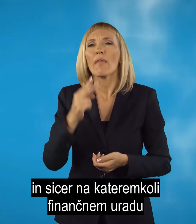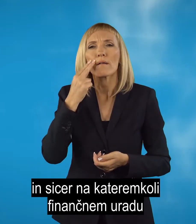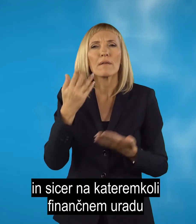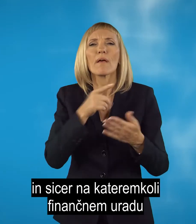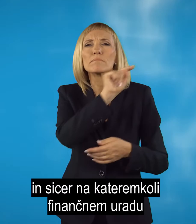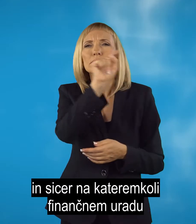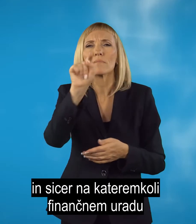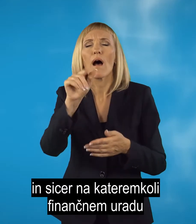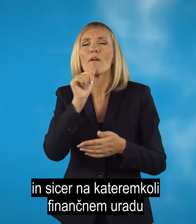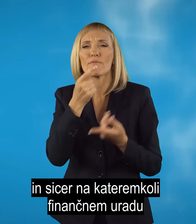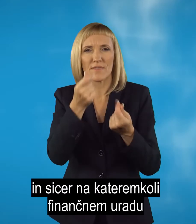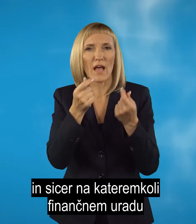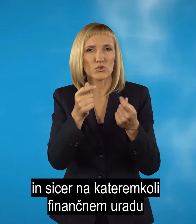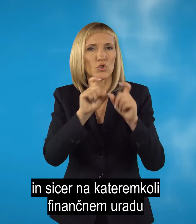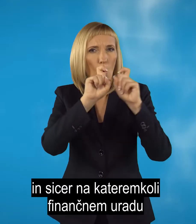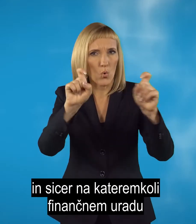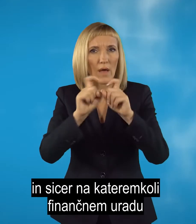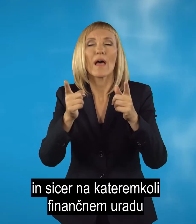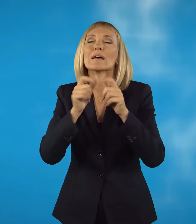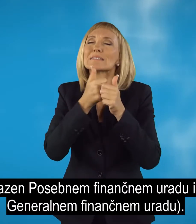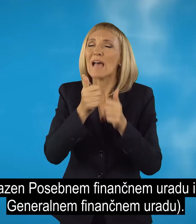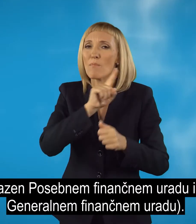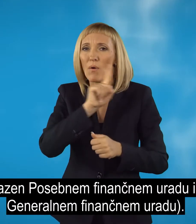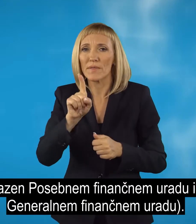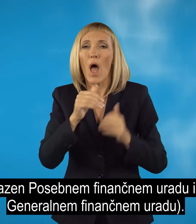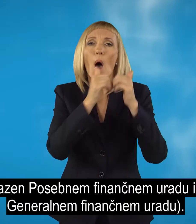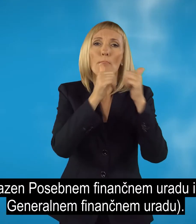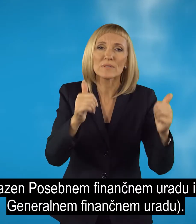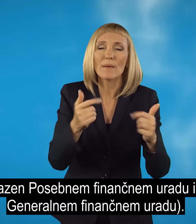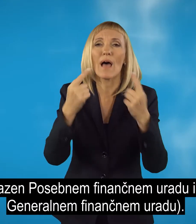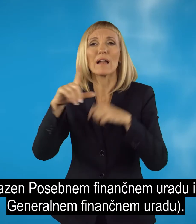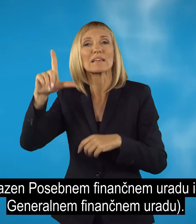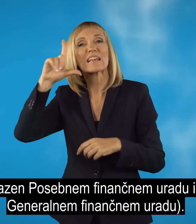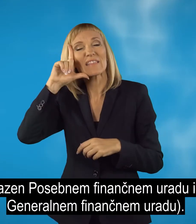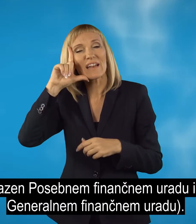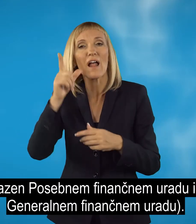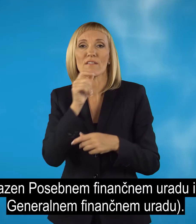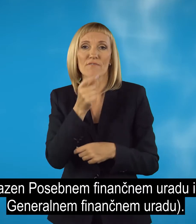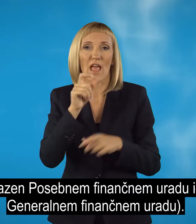kateremkoli finančnem uradu, razen posebnem finančnem uradu in generalnem finančnem uradu.